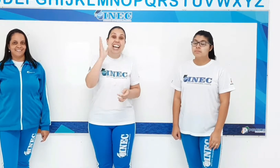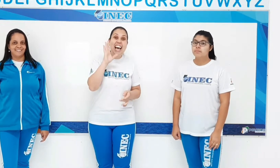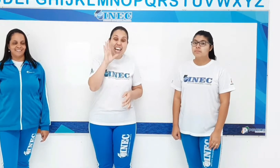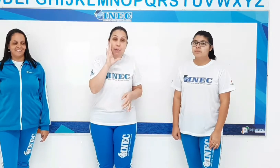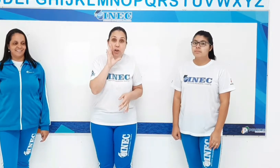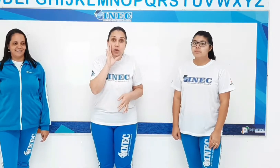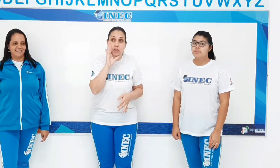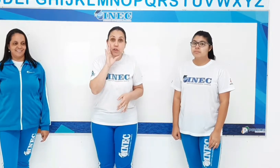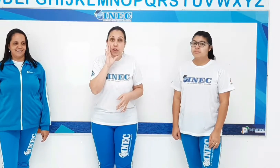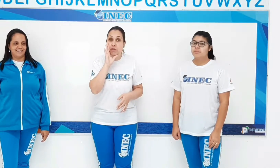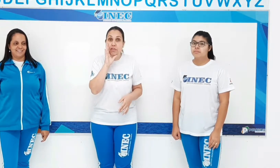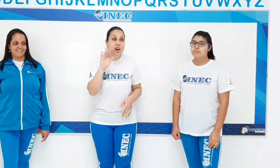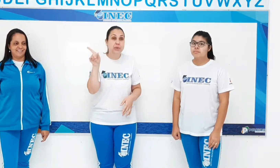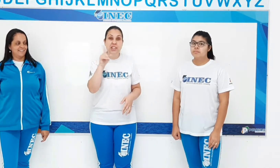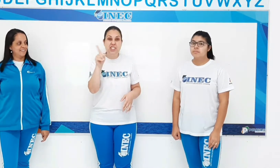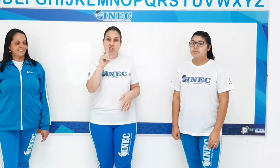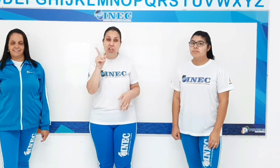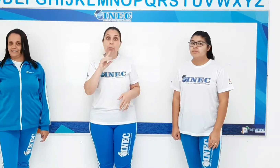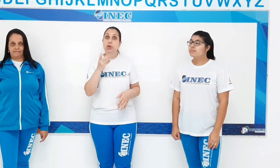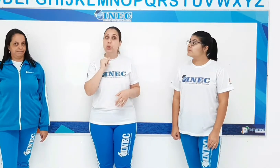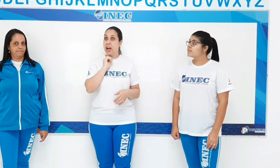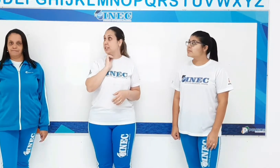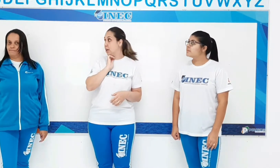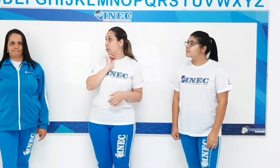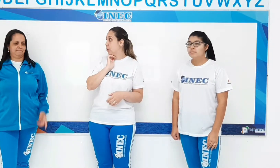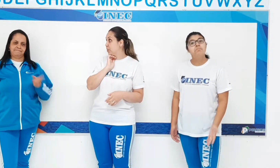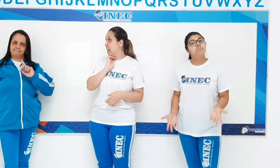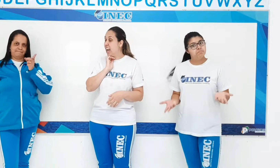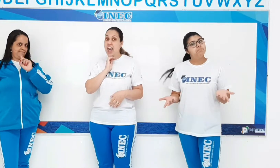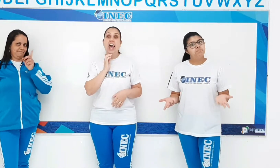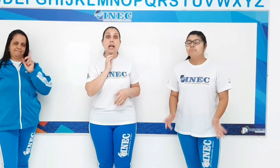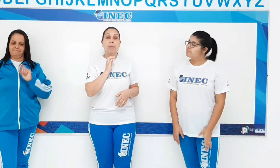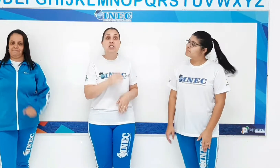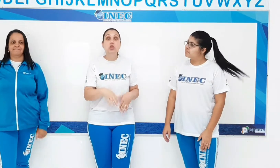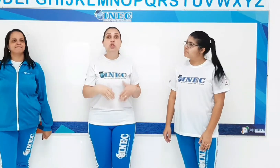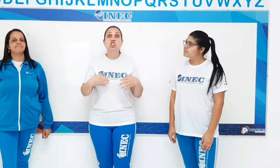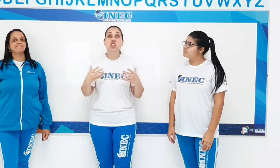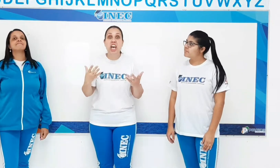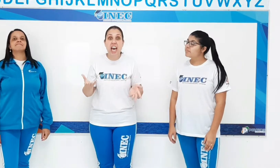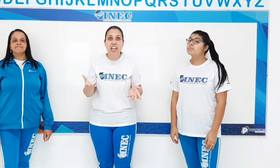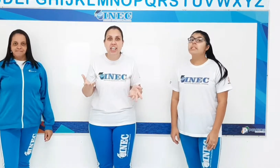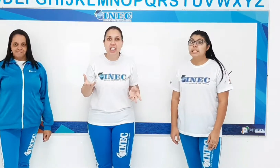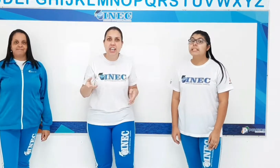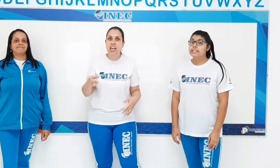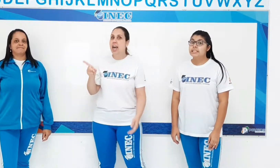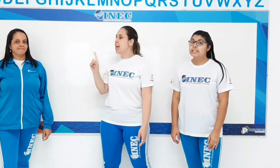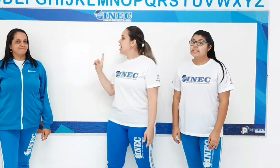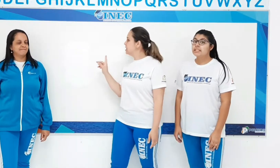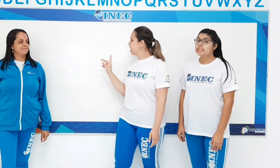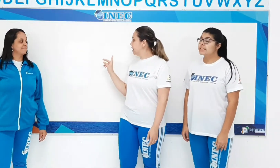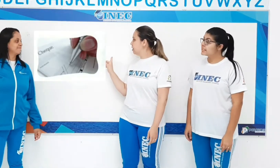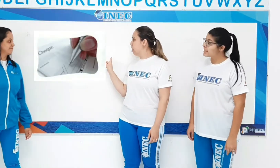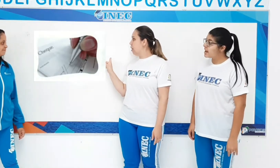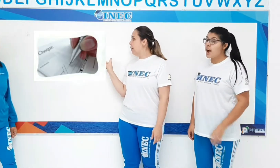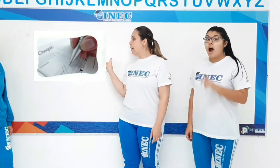Porque na época do vovô e da vovó, não existia muito cartão, né? Era mais o cheque.